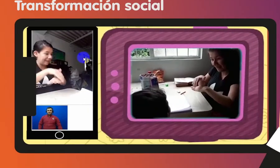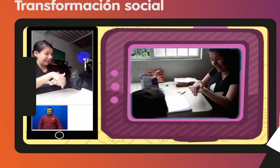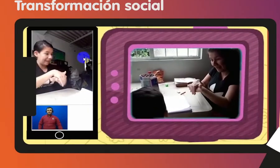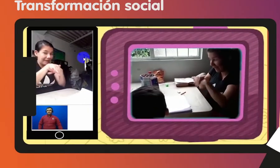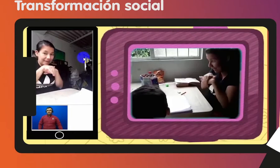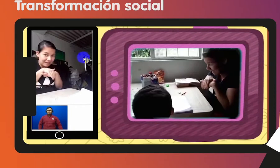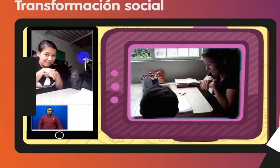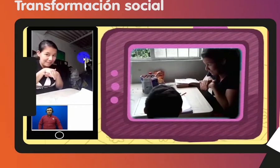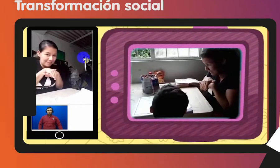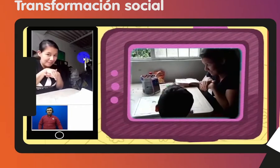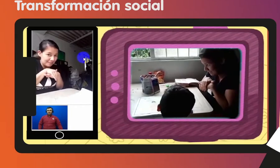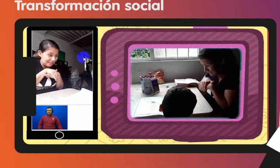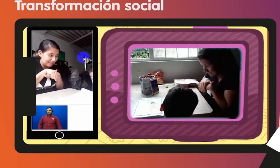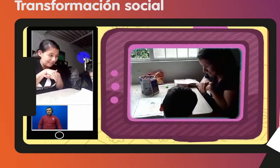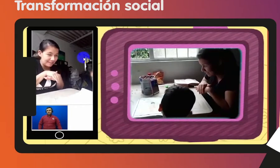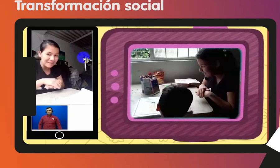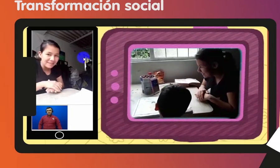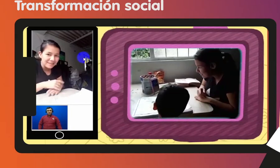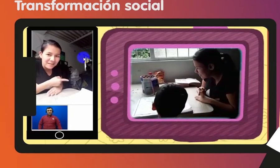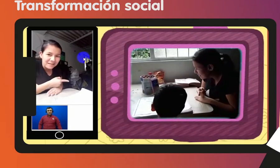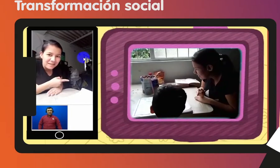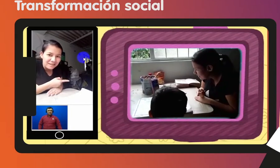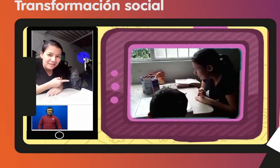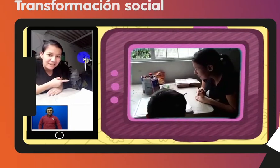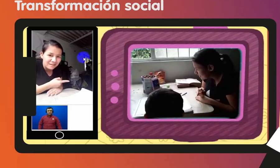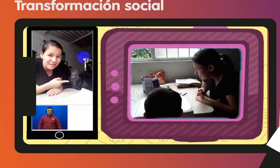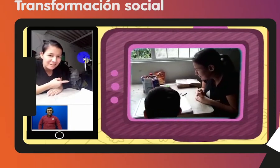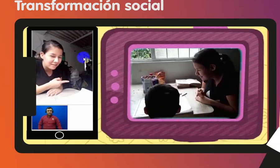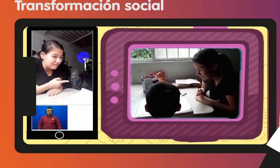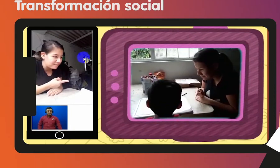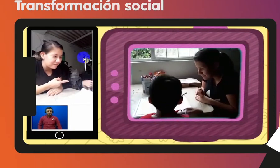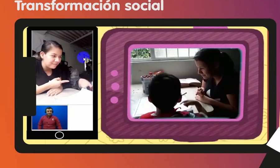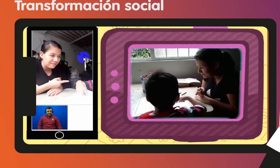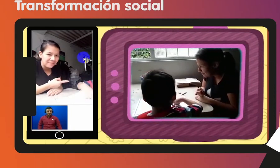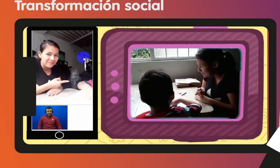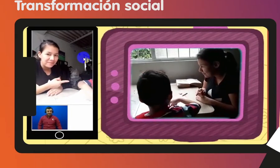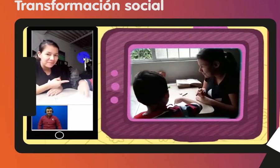Vamos a mostrar cómo un niño está aprendiendo inglés. ¿Listo? ¿Me escuchas, Juan?